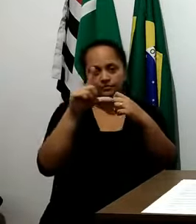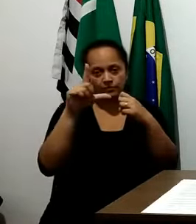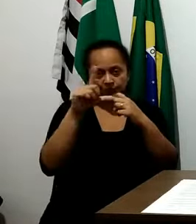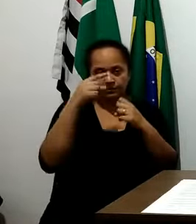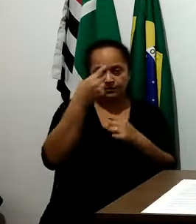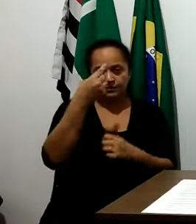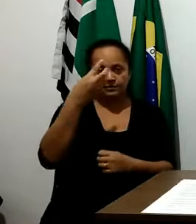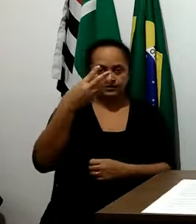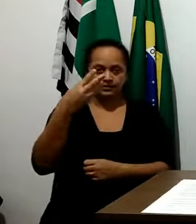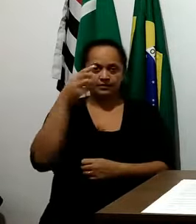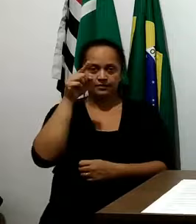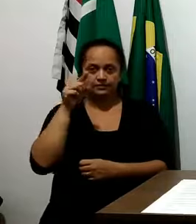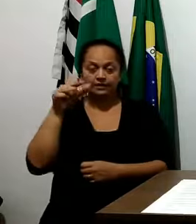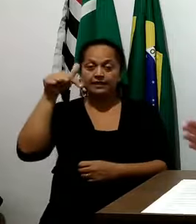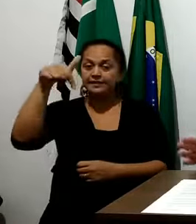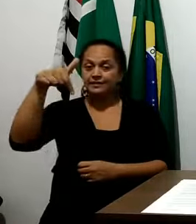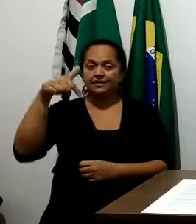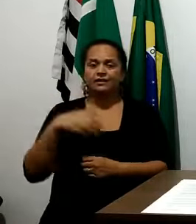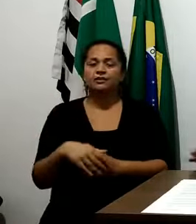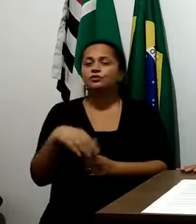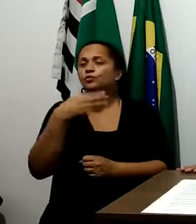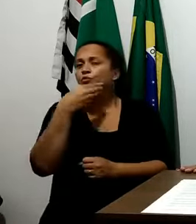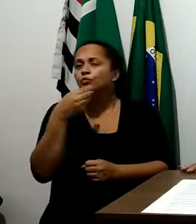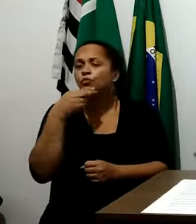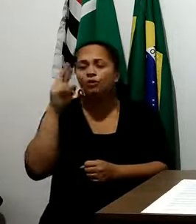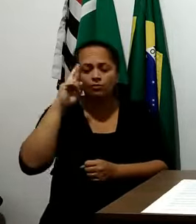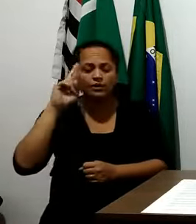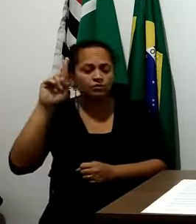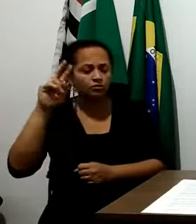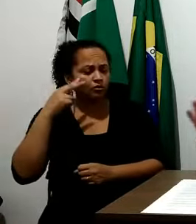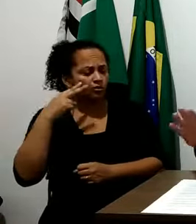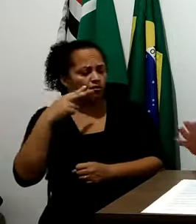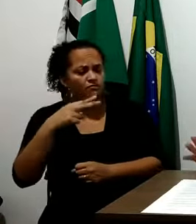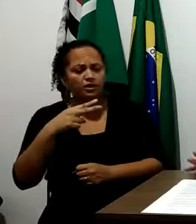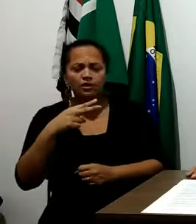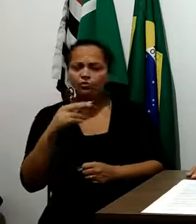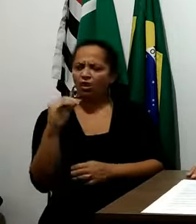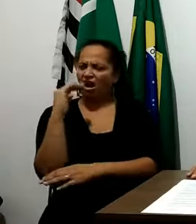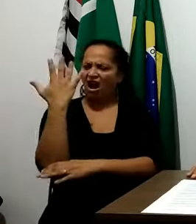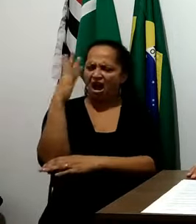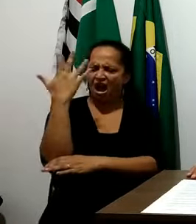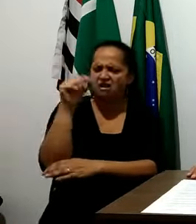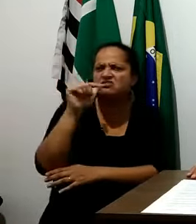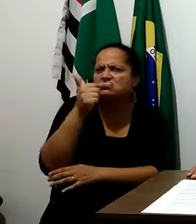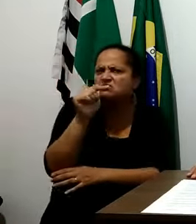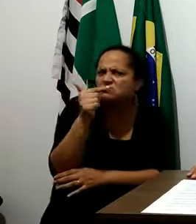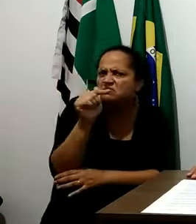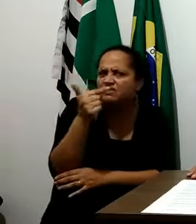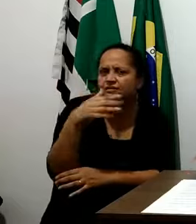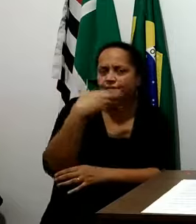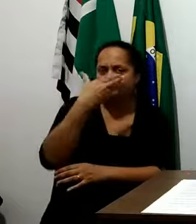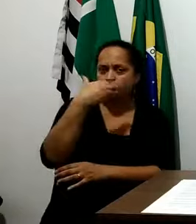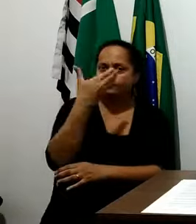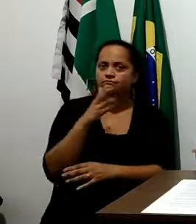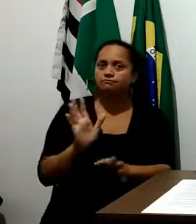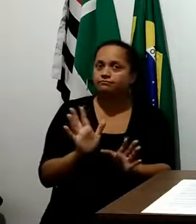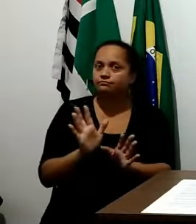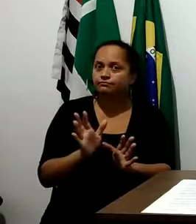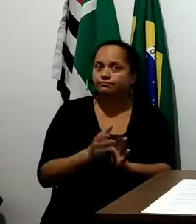viticultor, que o dono da vinha, olhou para aquela figueira e falou: ó, esta figueira não está dando fruto. Pode fazer